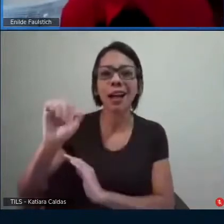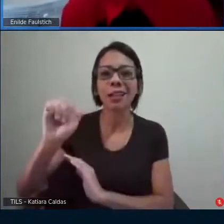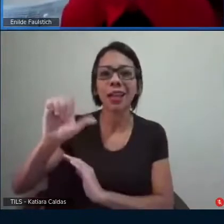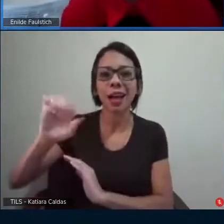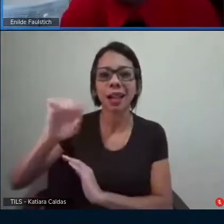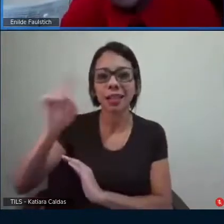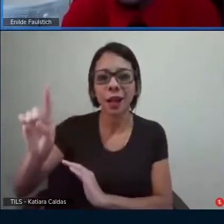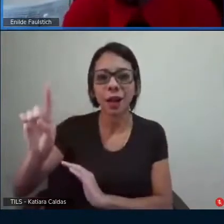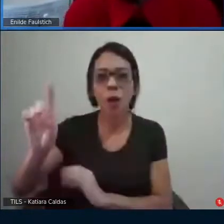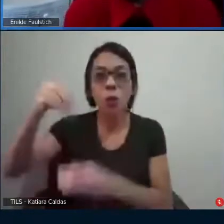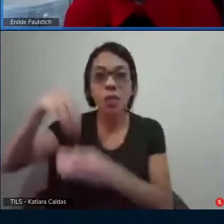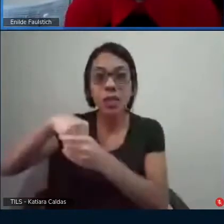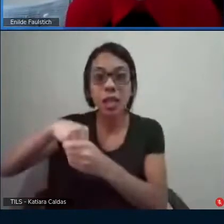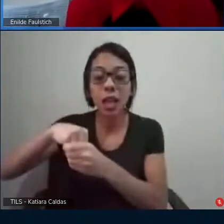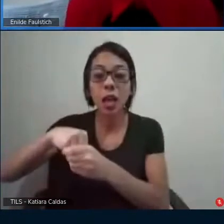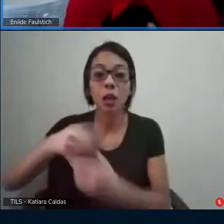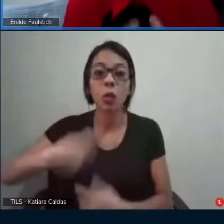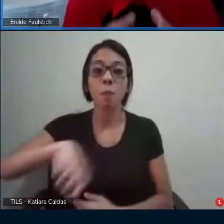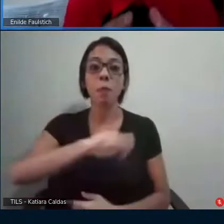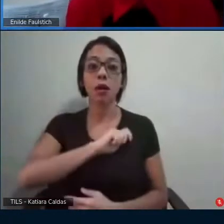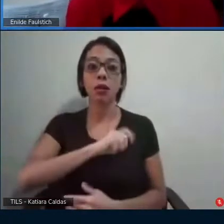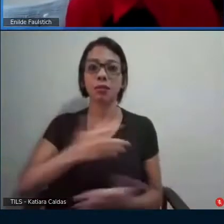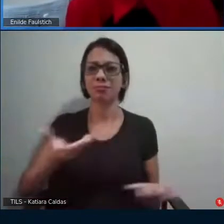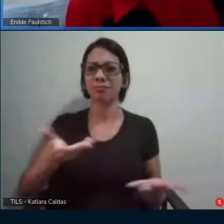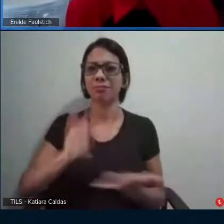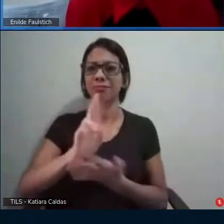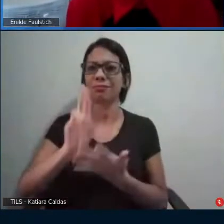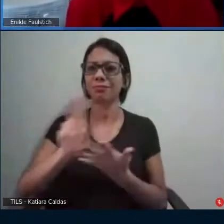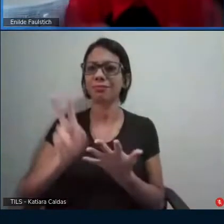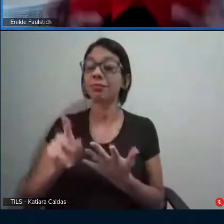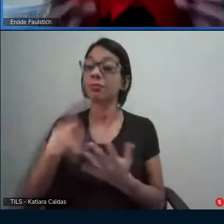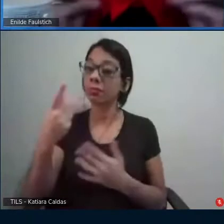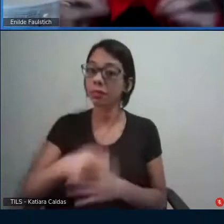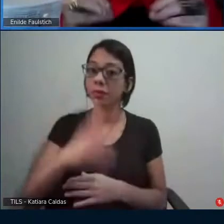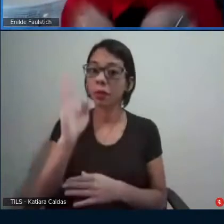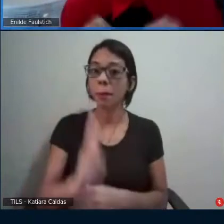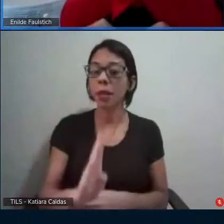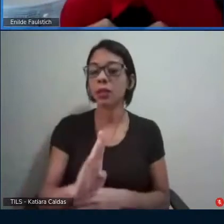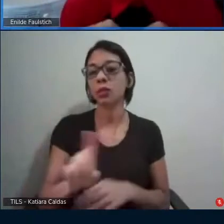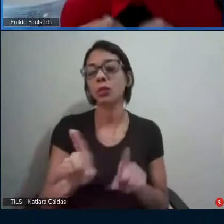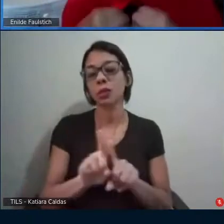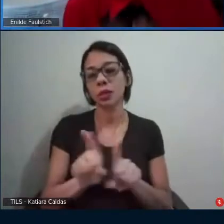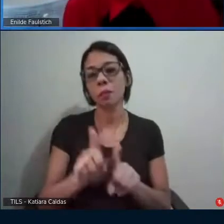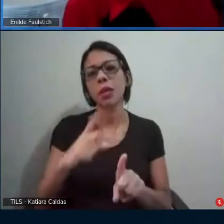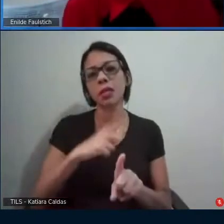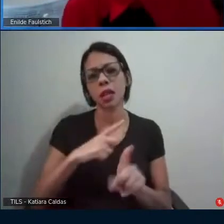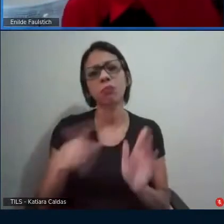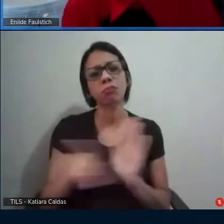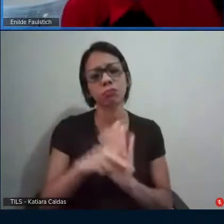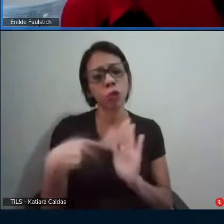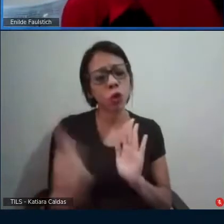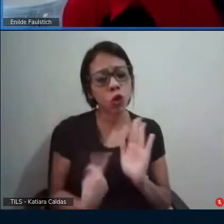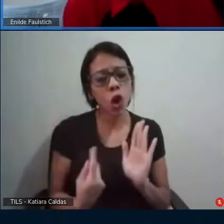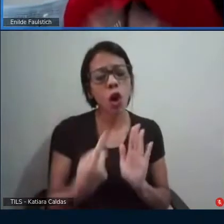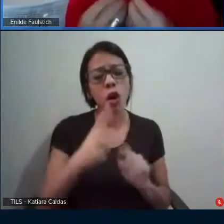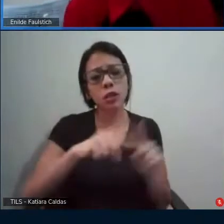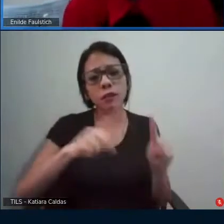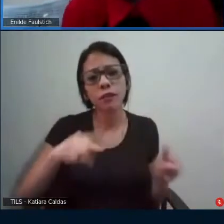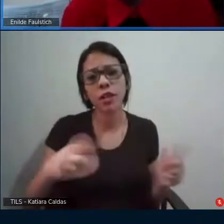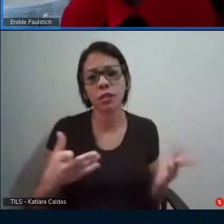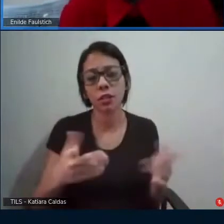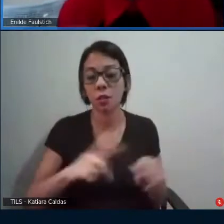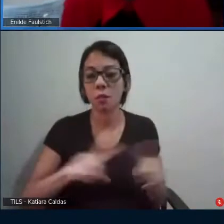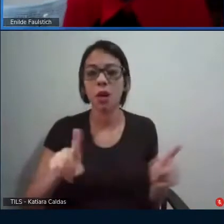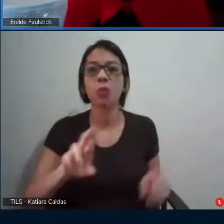está dentro da Espanha. E aqui no Brasil, nós podemos também ter as nossas variedades, mas que não seja uma